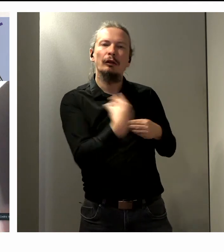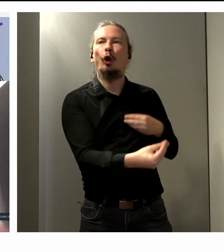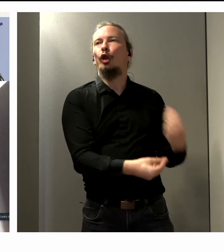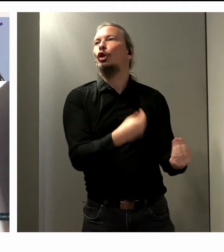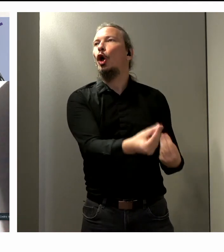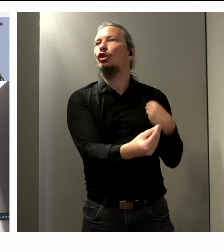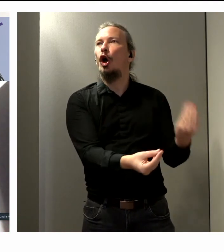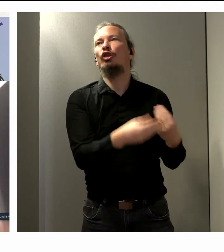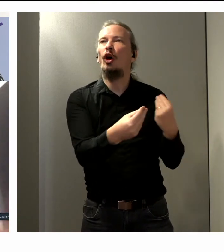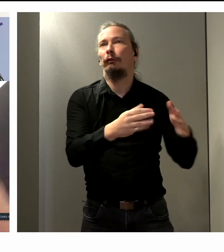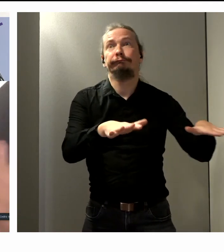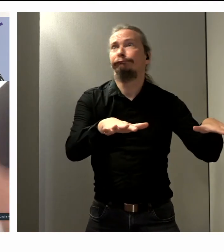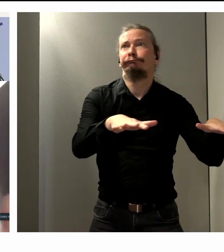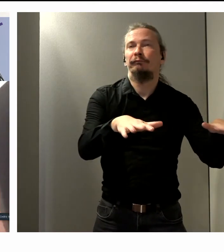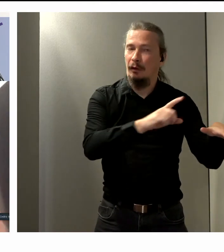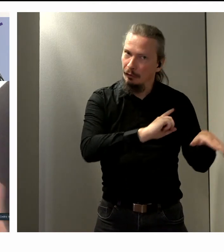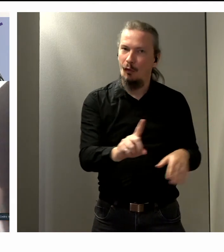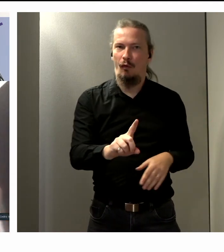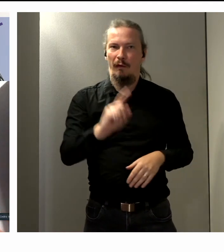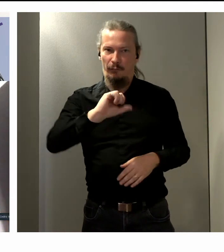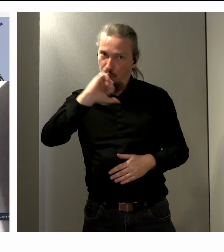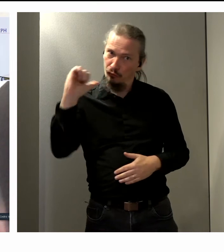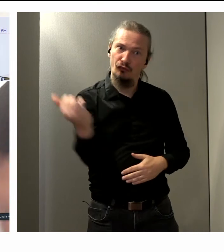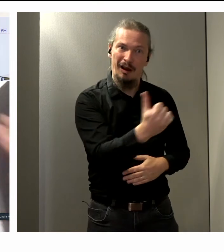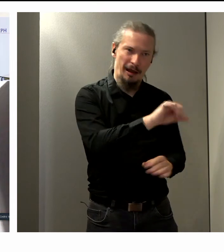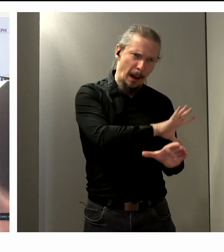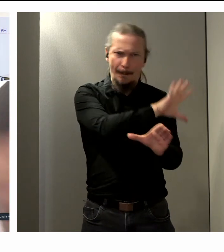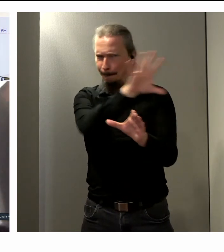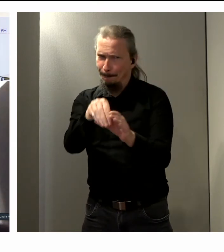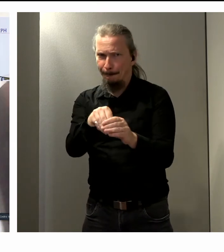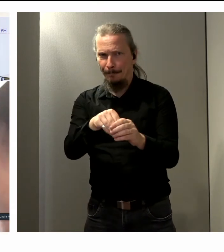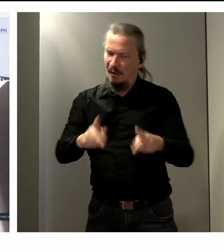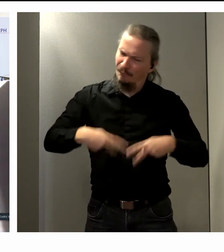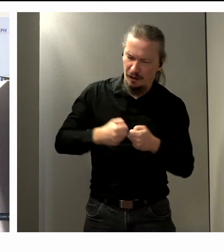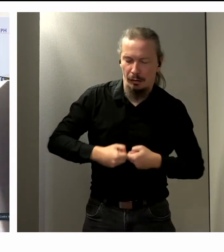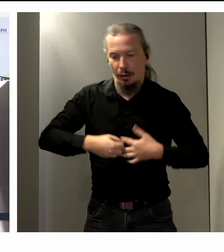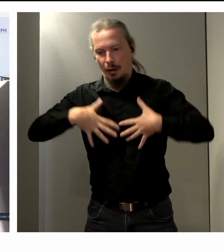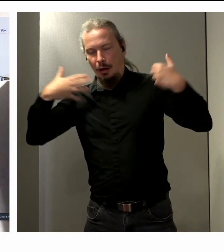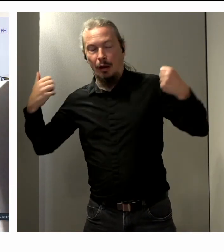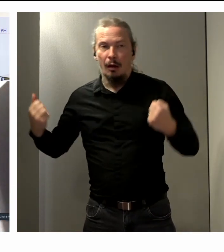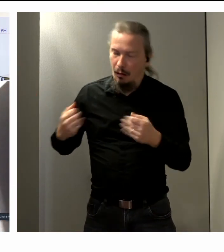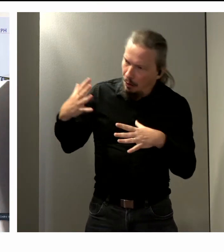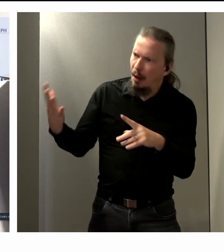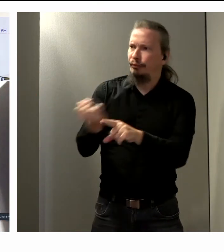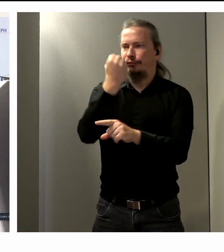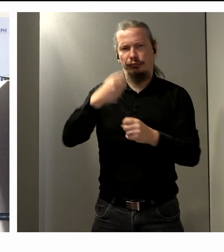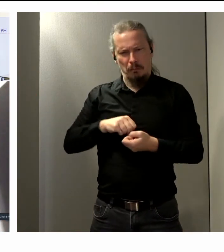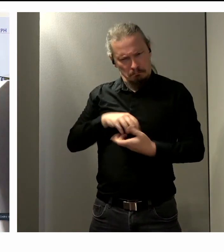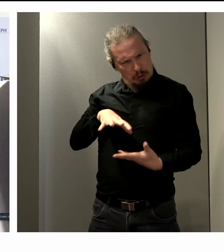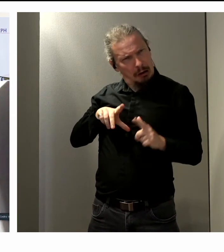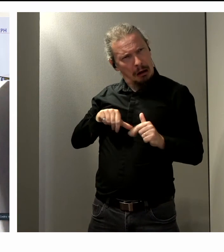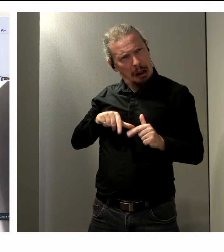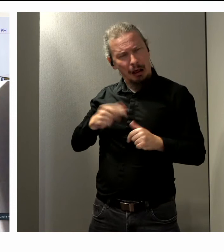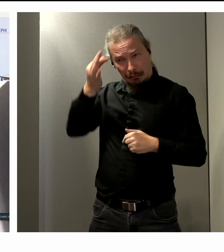pour survivre ou se débrouiller. Il s'agit qu'elles aient toute leur place pour se réaliser, se dépasser, réaliser leur potentiel